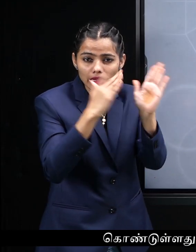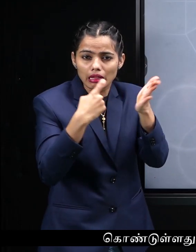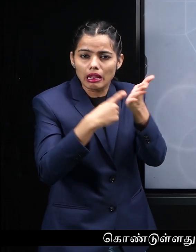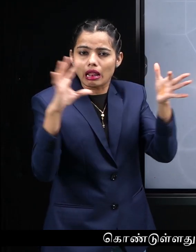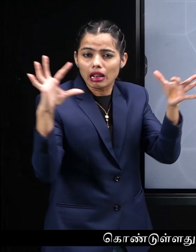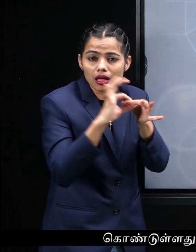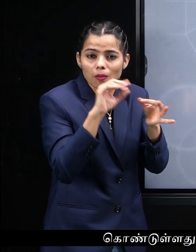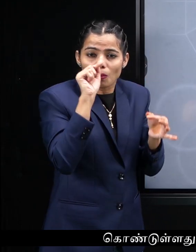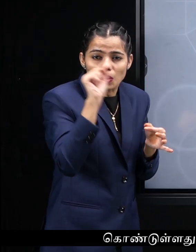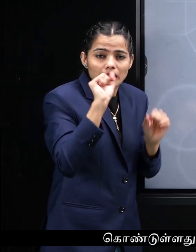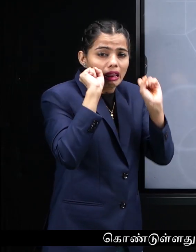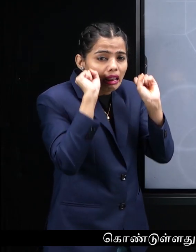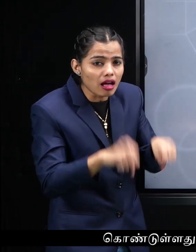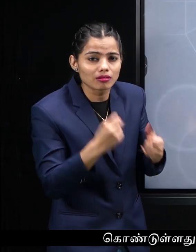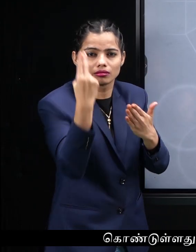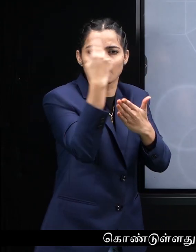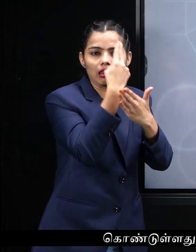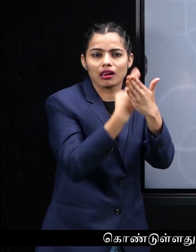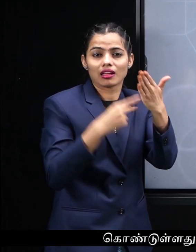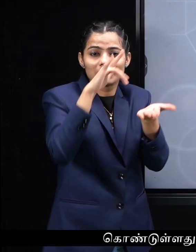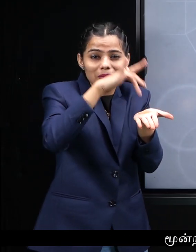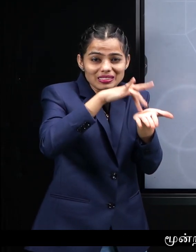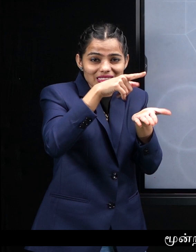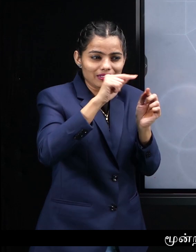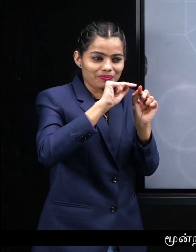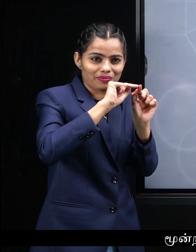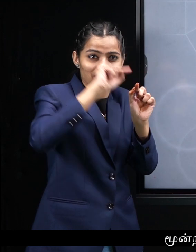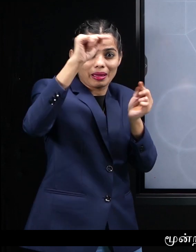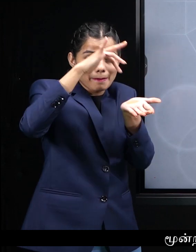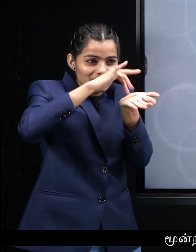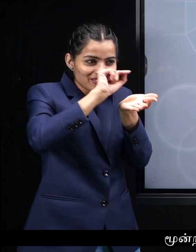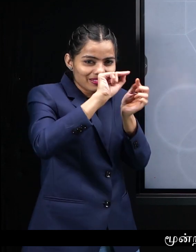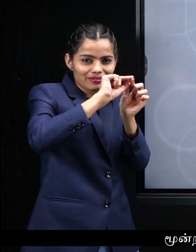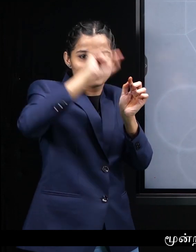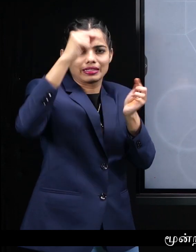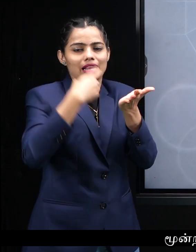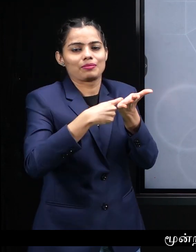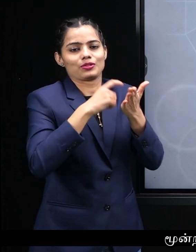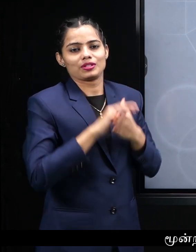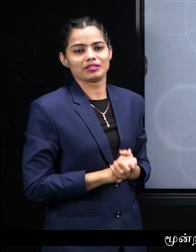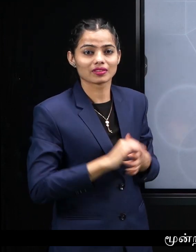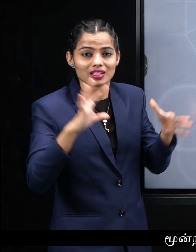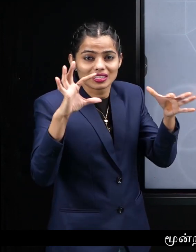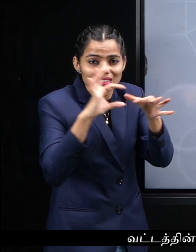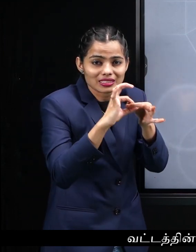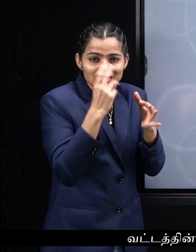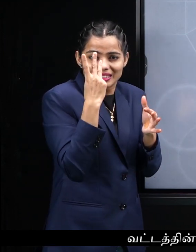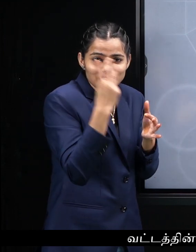அதன் மையம் மற்றும் ஆரம் மூலம் வரையப்படலாம். 3வது முன்மொழியின்படி ஆரம் வேறுபட்டால் வட்டத்தின்